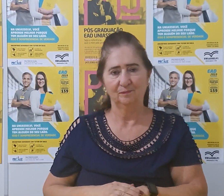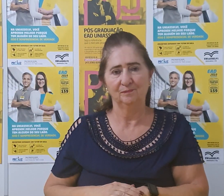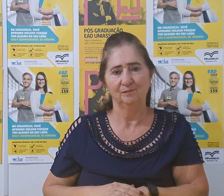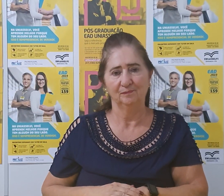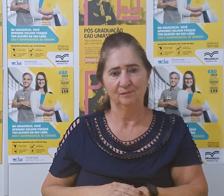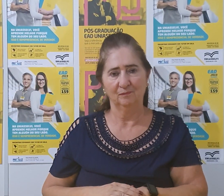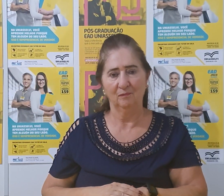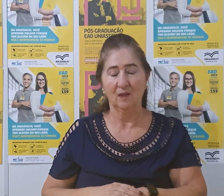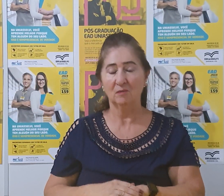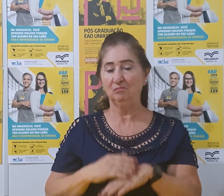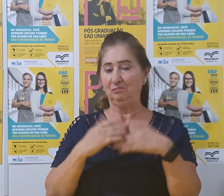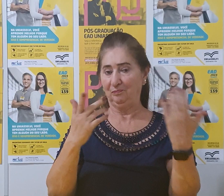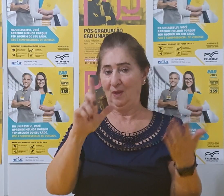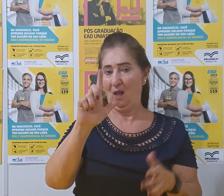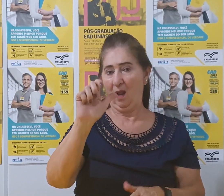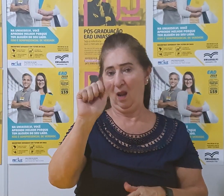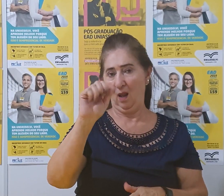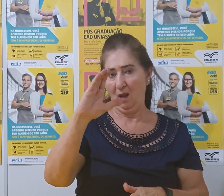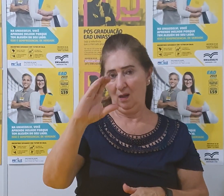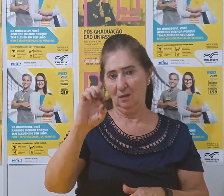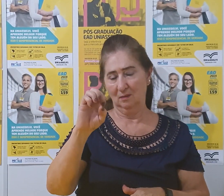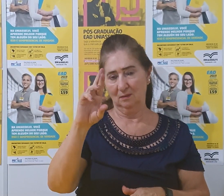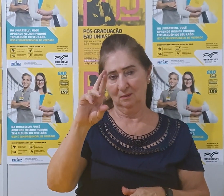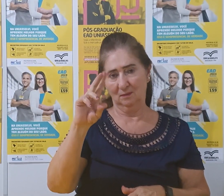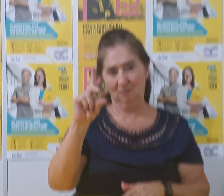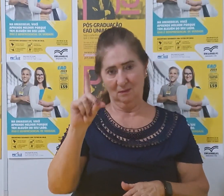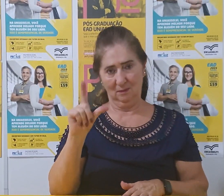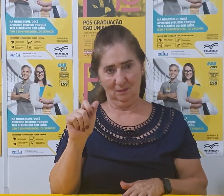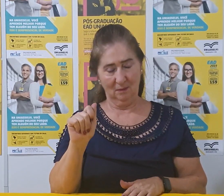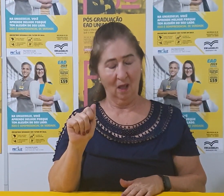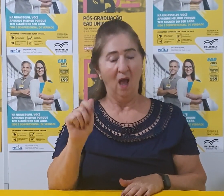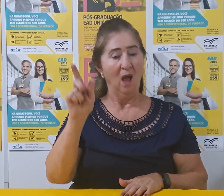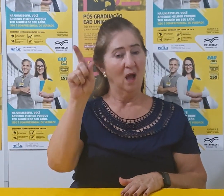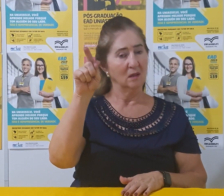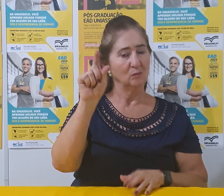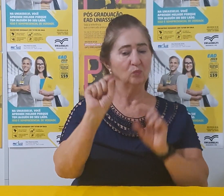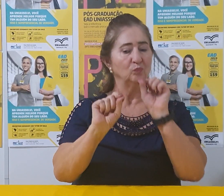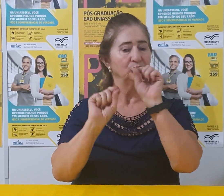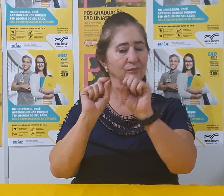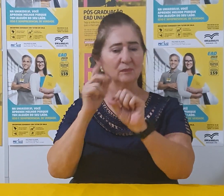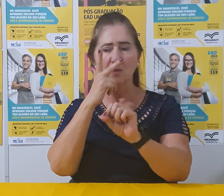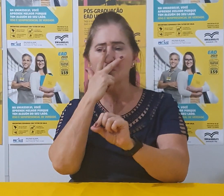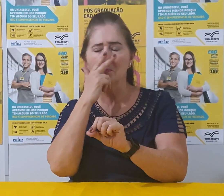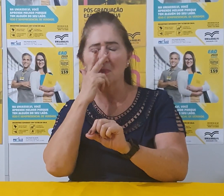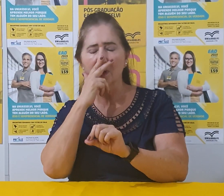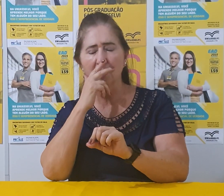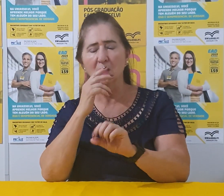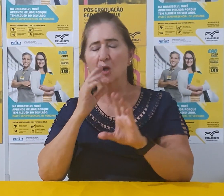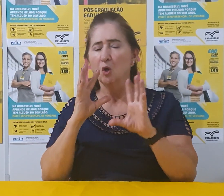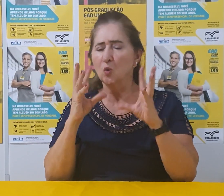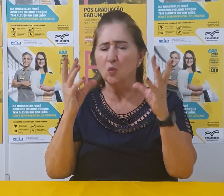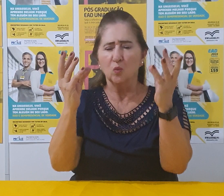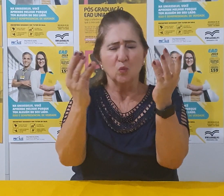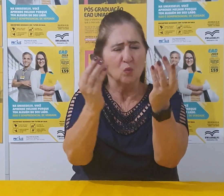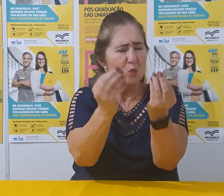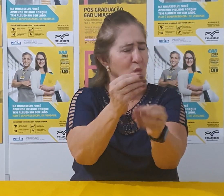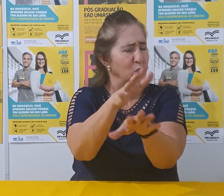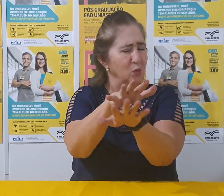Para Lacerda, há um certo dinamismo no processo de inclusão escolar, pois